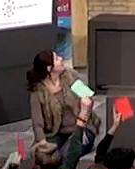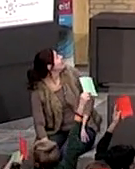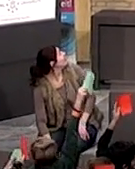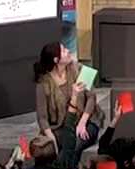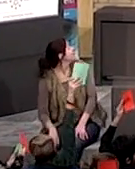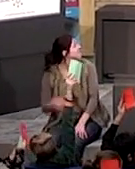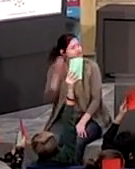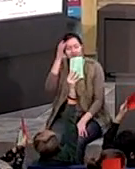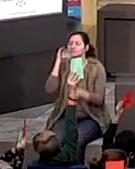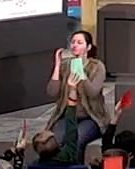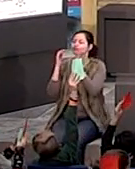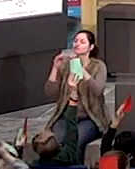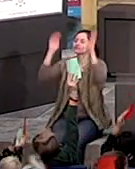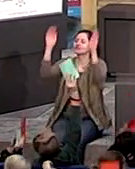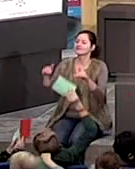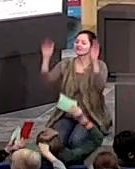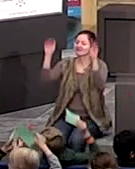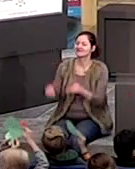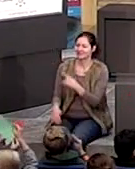Doe maar weer naar beneden.